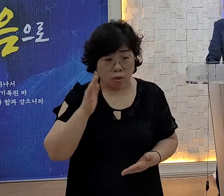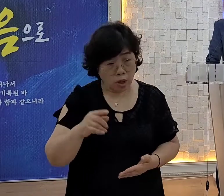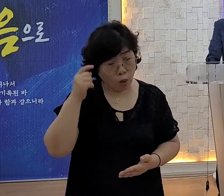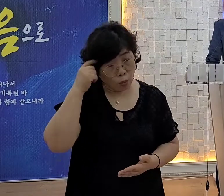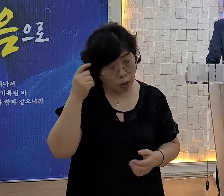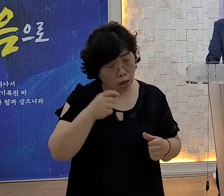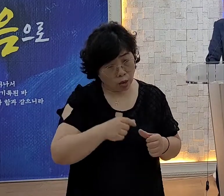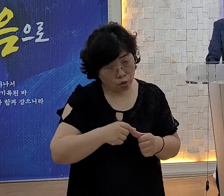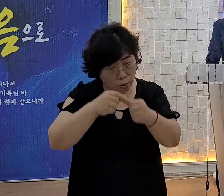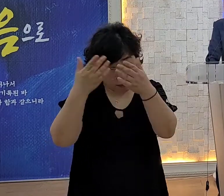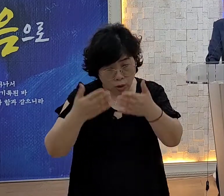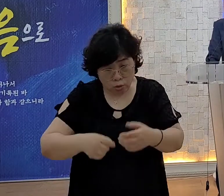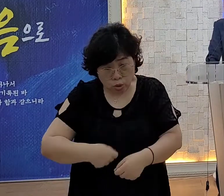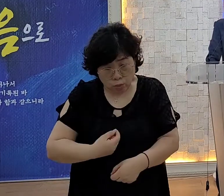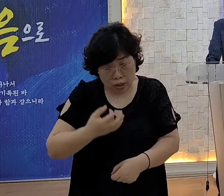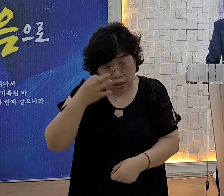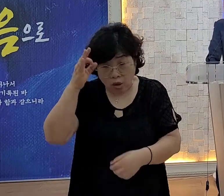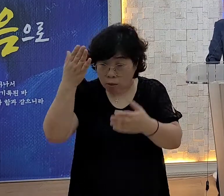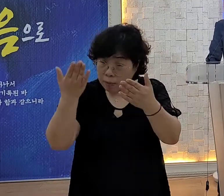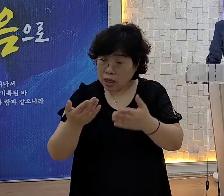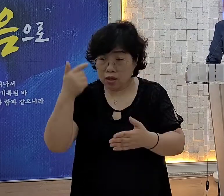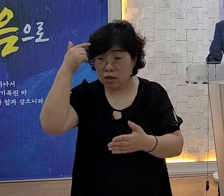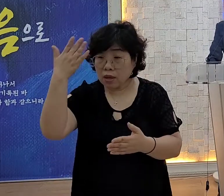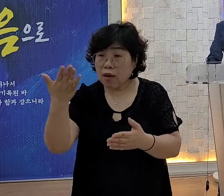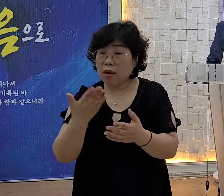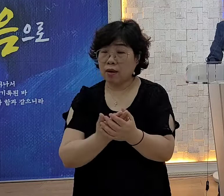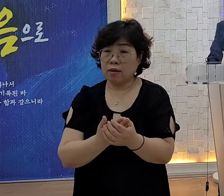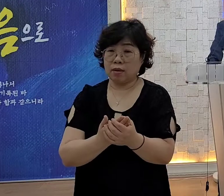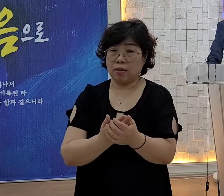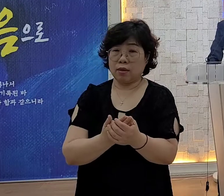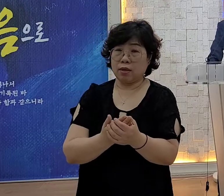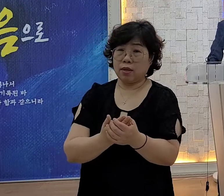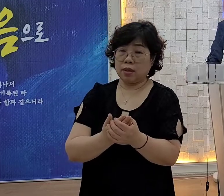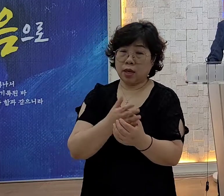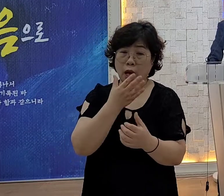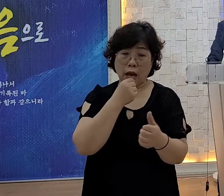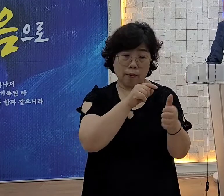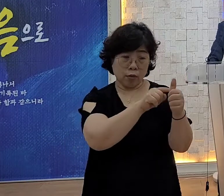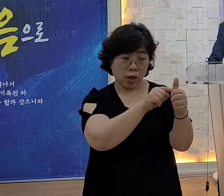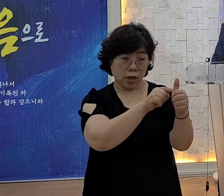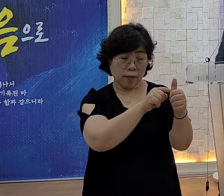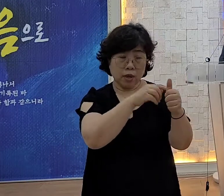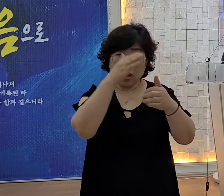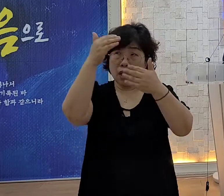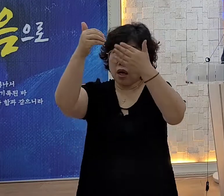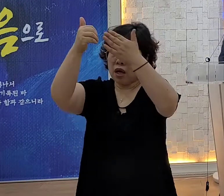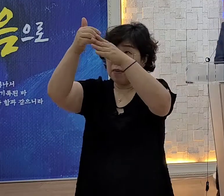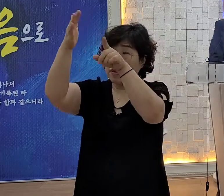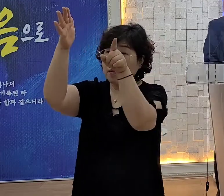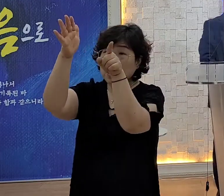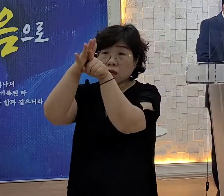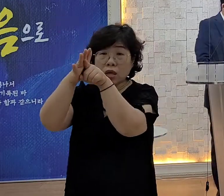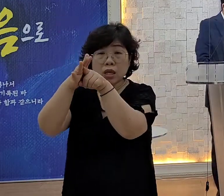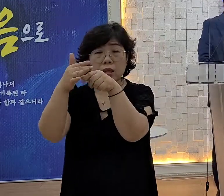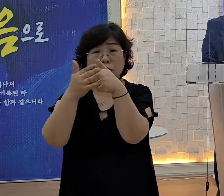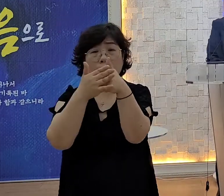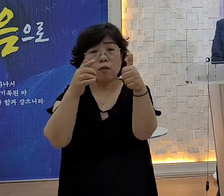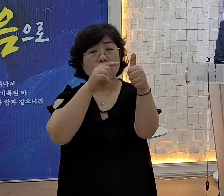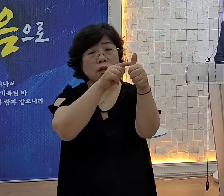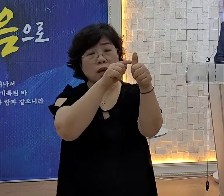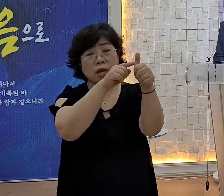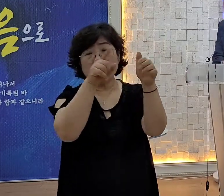무엇으로 어렵다함을 받았냐? 아브라함이 하나님을 믿음에 그것이 그에게